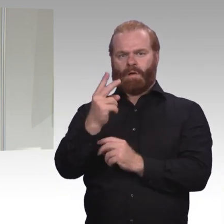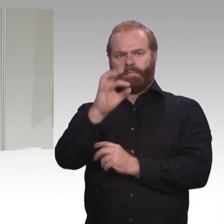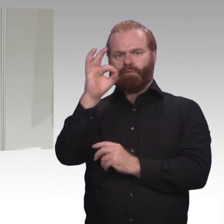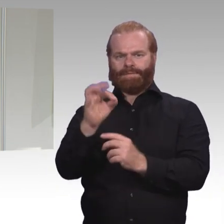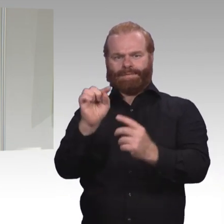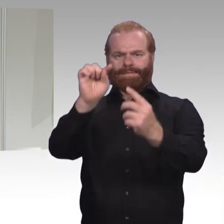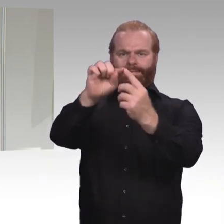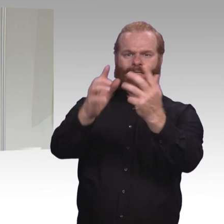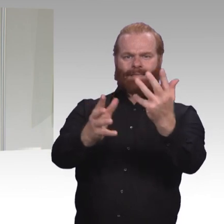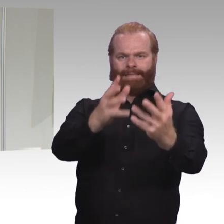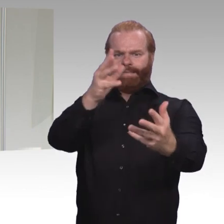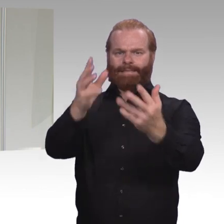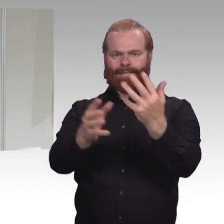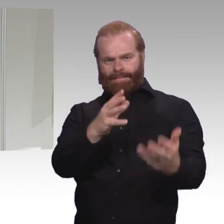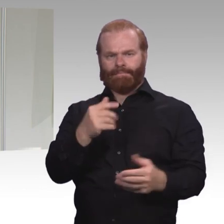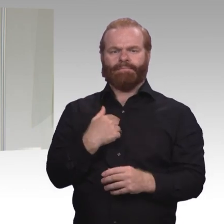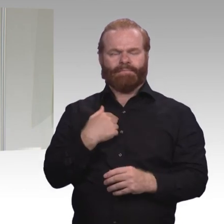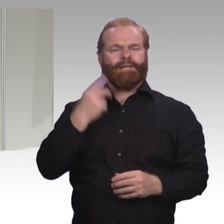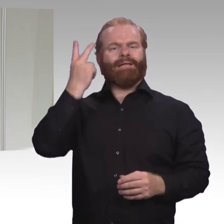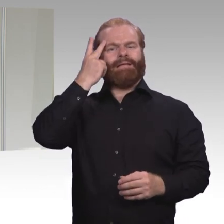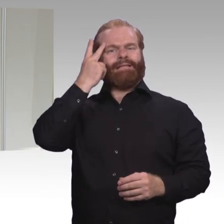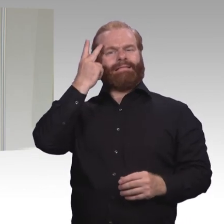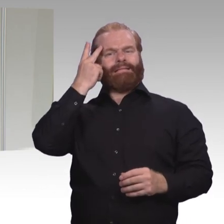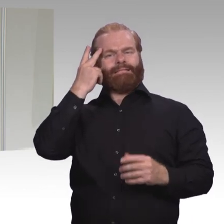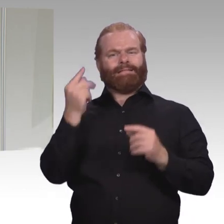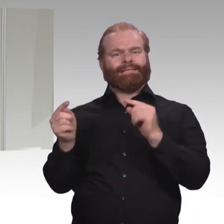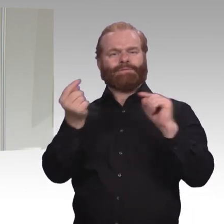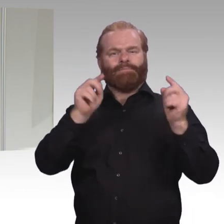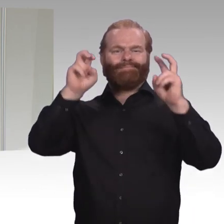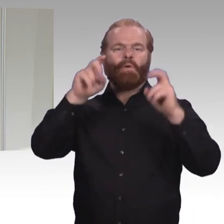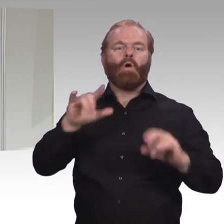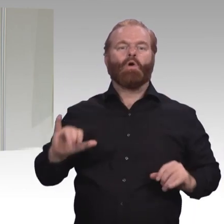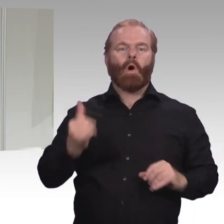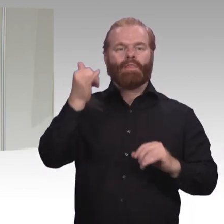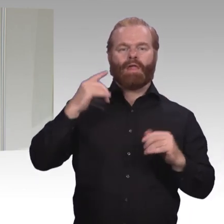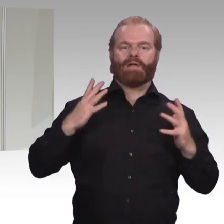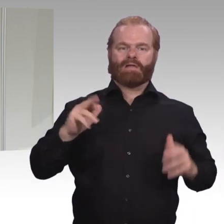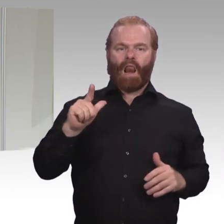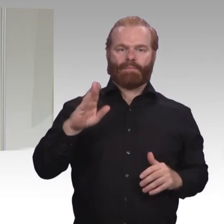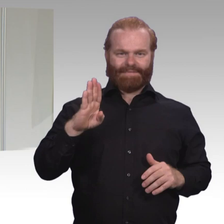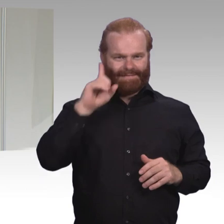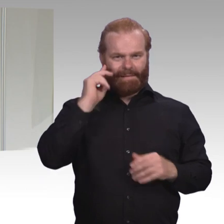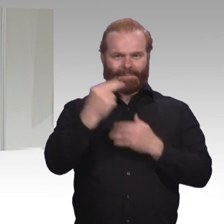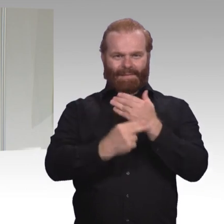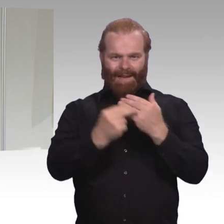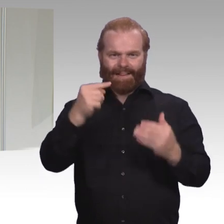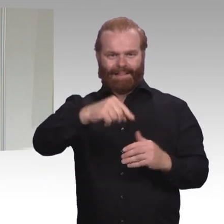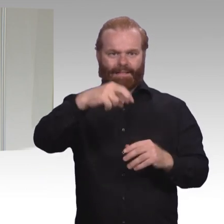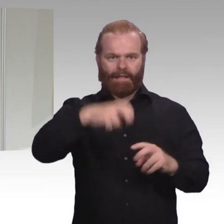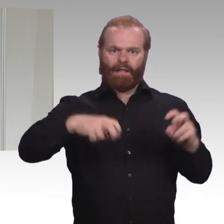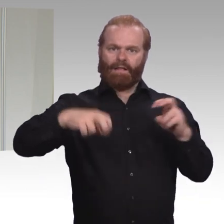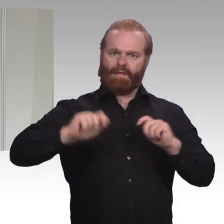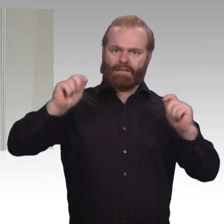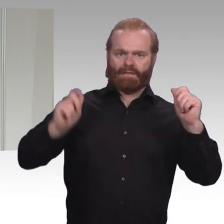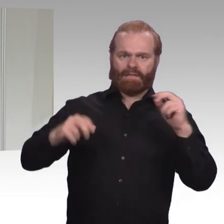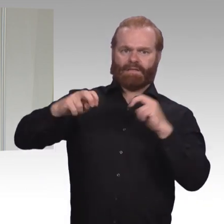wir in die NATO einbringen können und diese Fähigkeiten letztlich zu stärken. Im Übrigen, meine Damen und